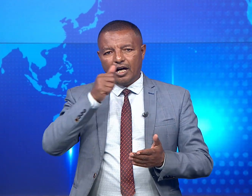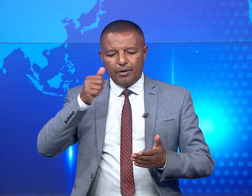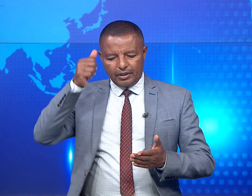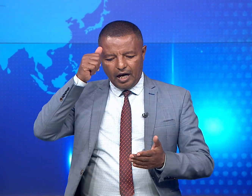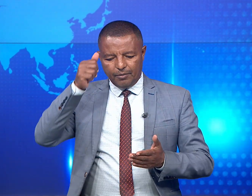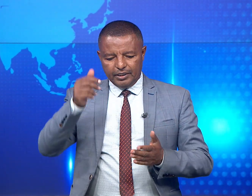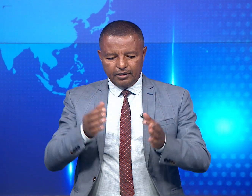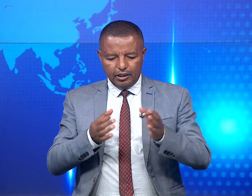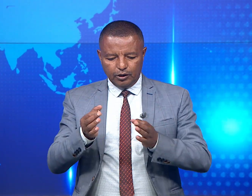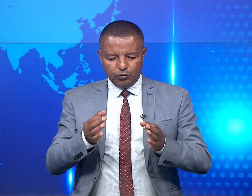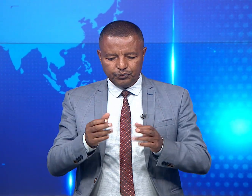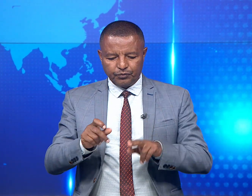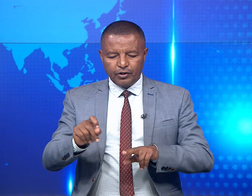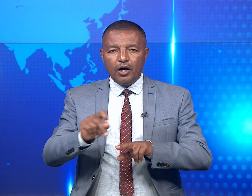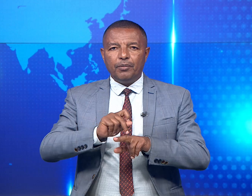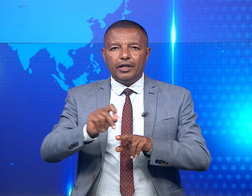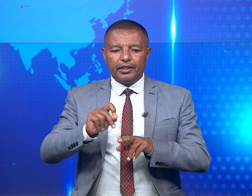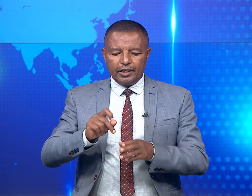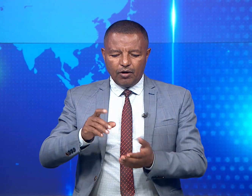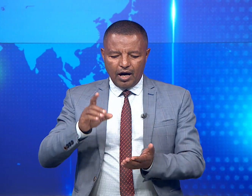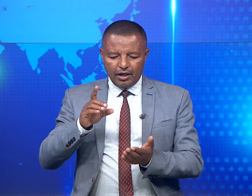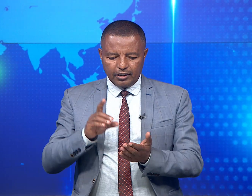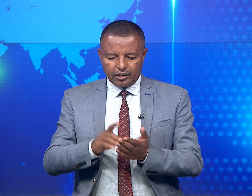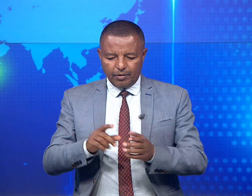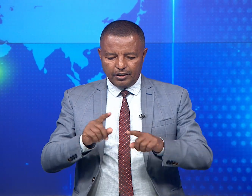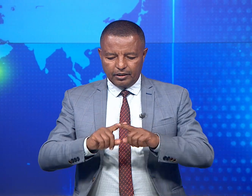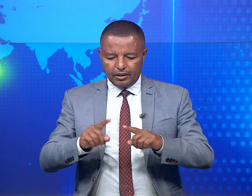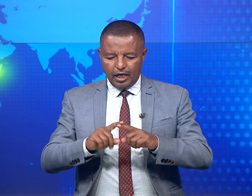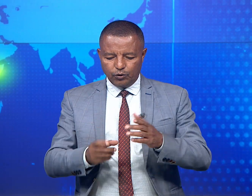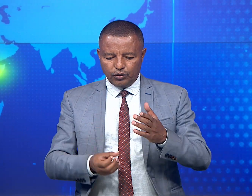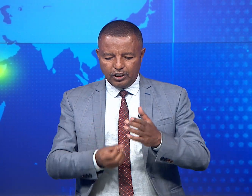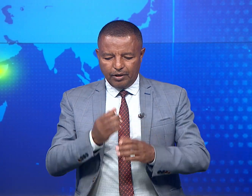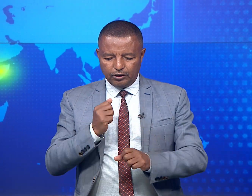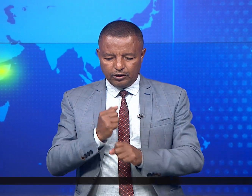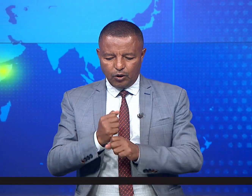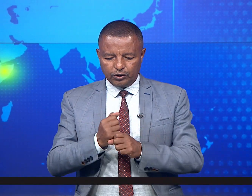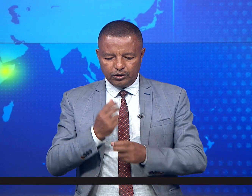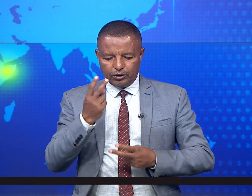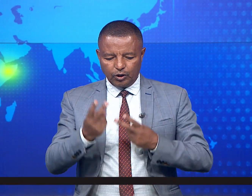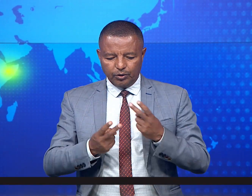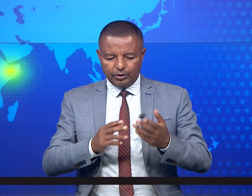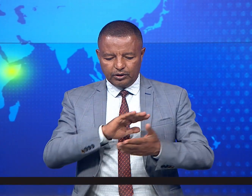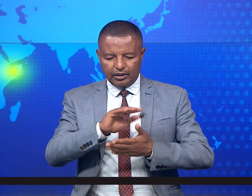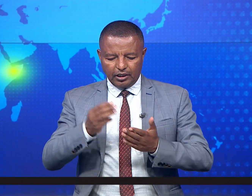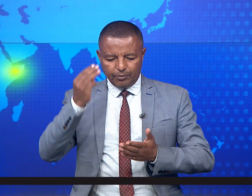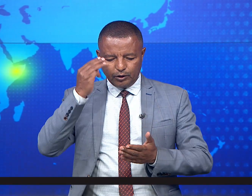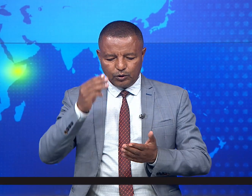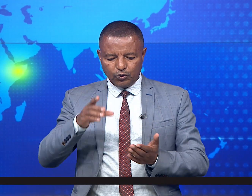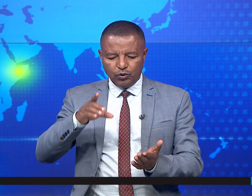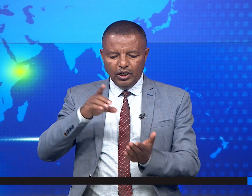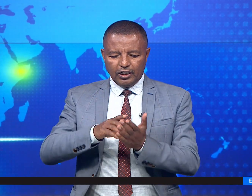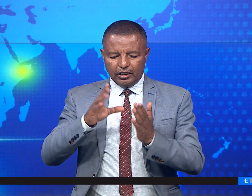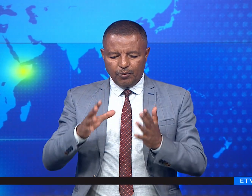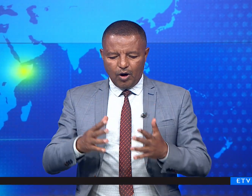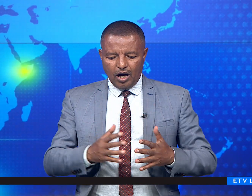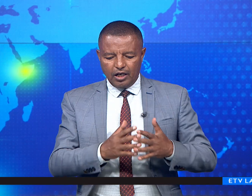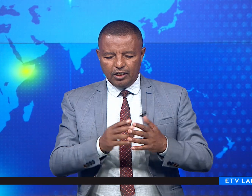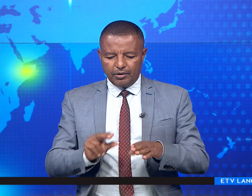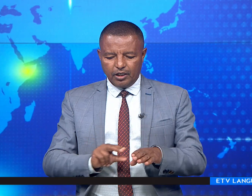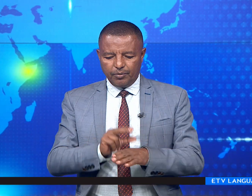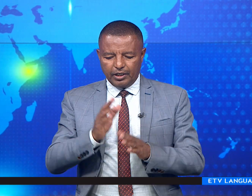ሚኒስትር አብይ አህመድ ገለጹ። በድሬዳዋ ከተማ የተለያዩ የልማት ስራዎችን የጎበኙት ጠቅላይ ሚኒስትሩ